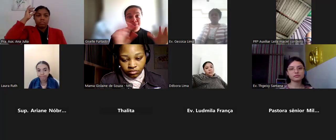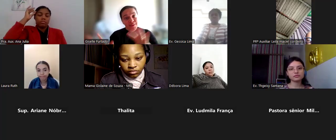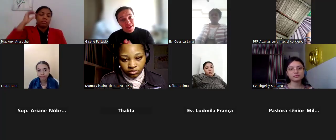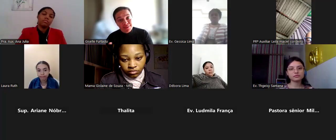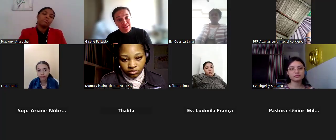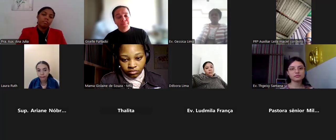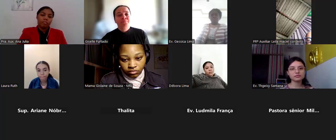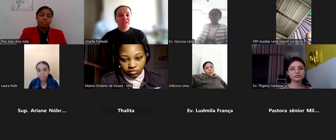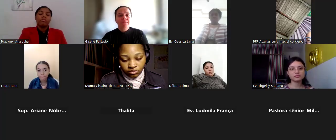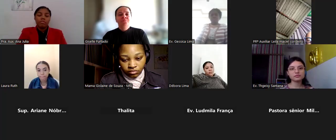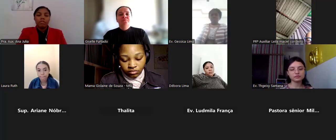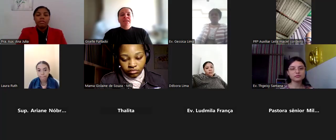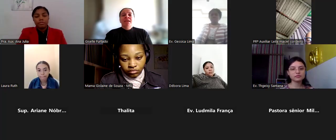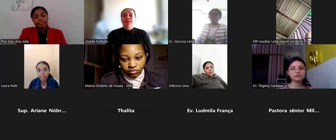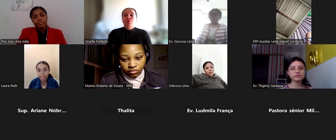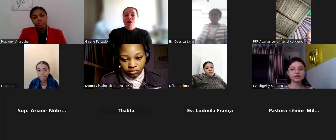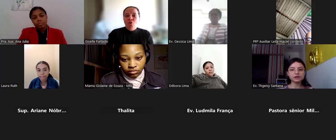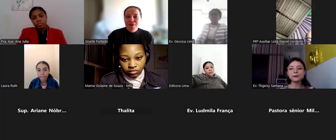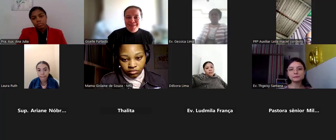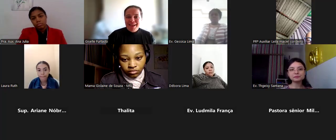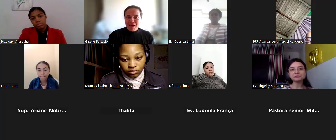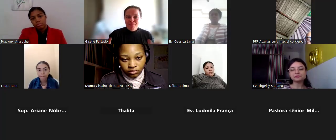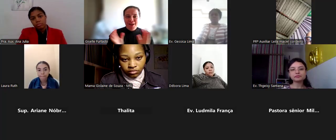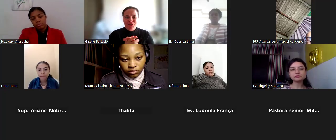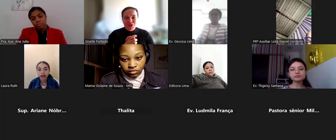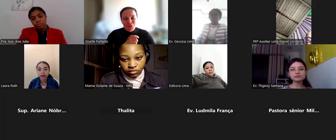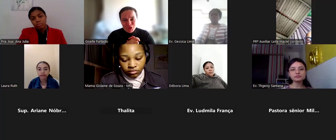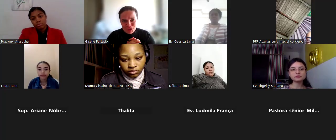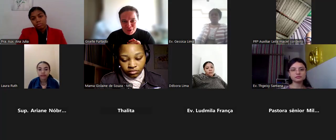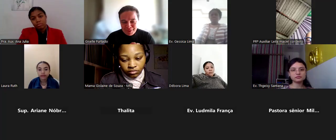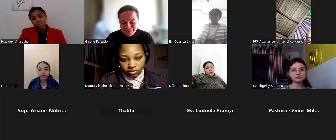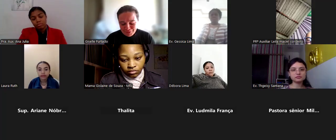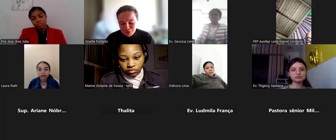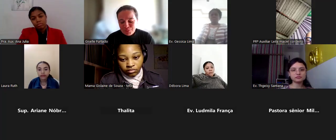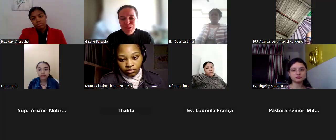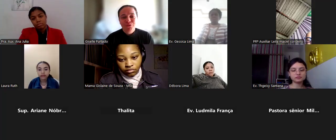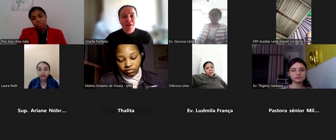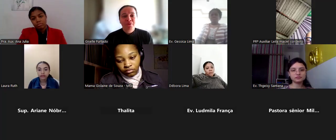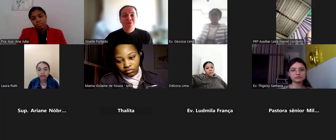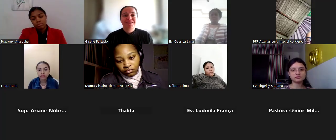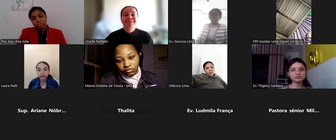é assim, tá? E tem uma coisa que atrapalha a gente quando a gente está aprendendo, que eu preciso falar para vocês, que é